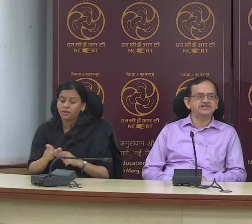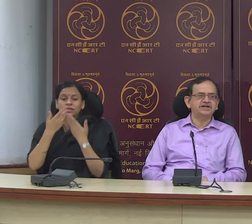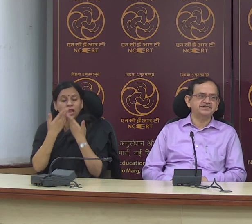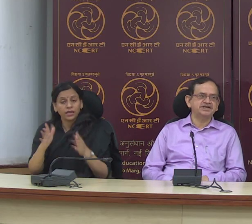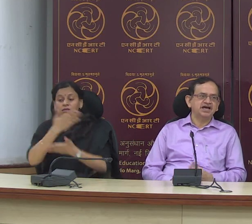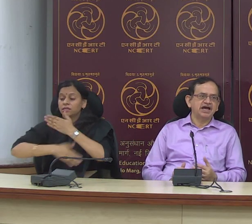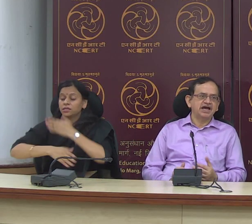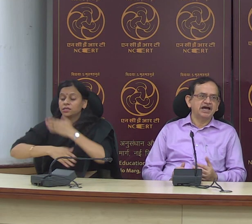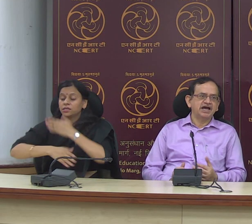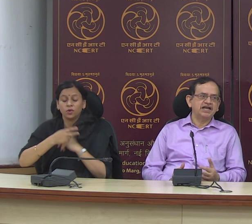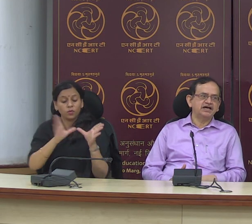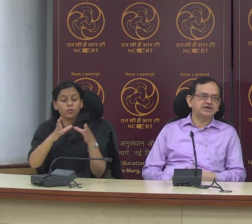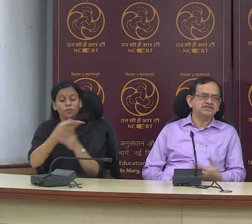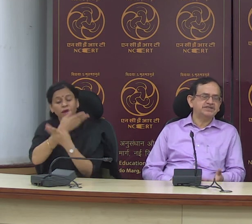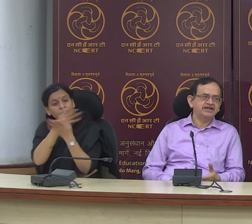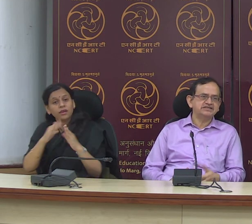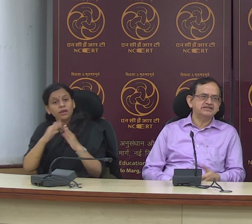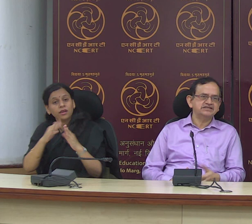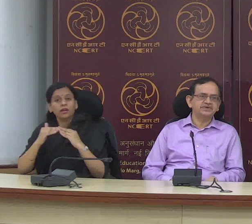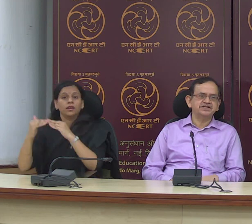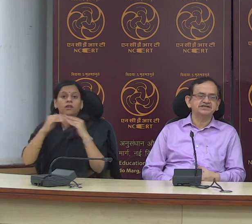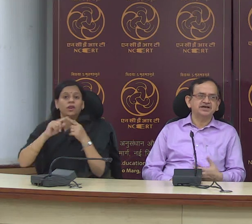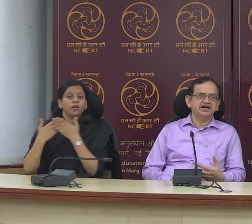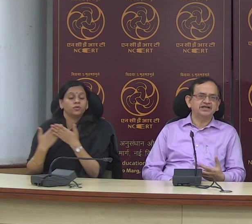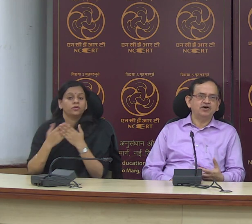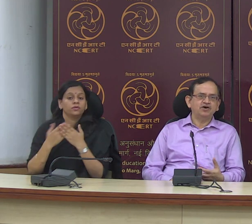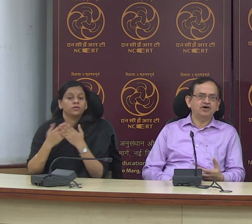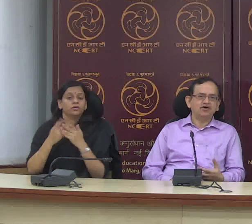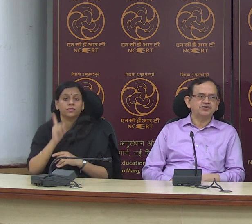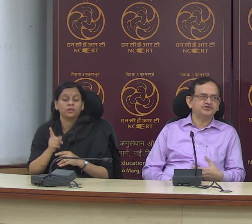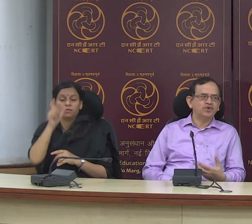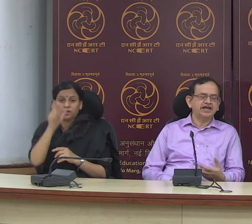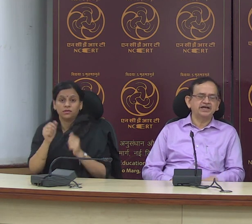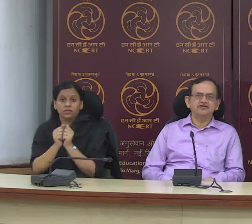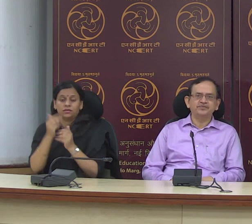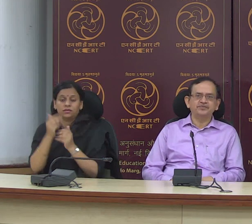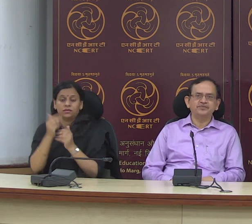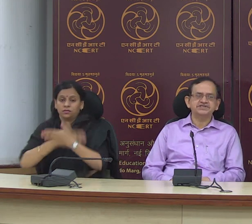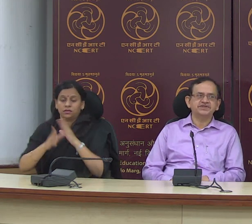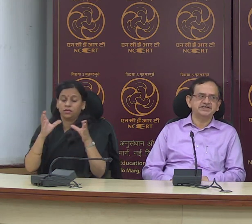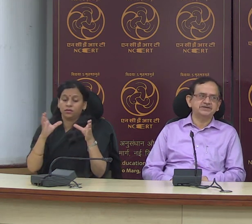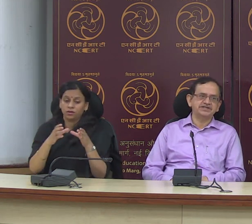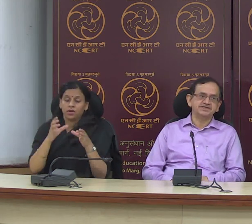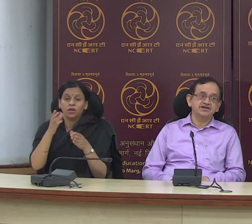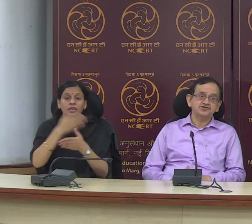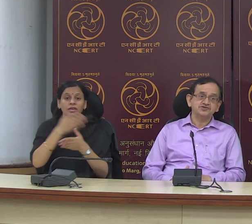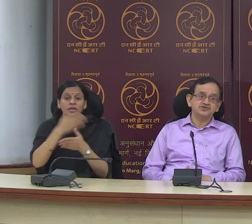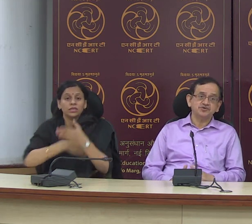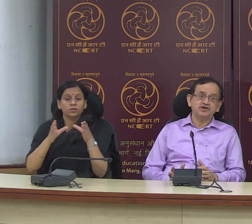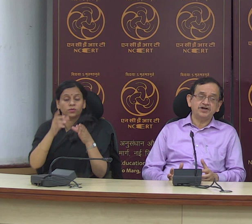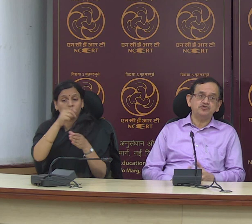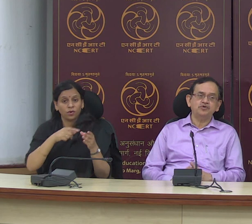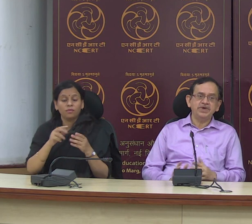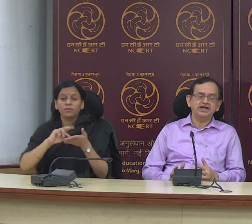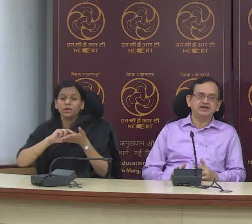ऑफ डिसेबिलिटीज and persons with hearing disabilities, they also constitute one category of persons with disabilities. So